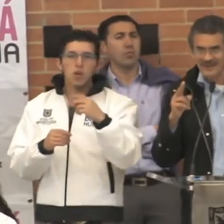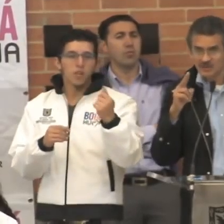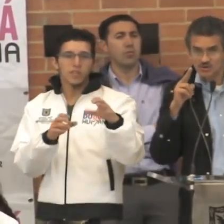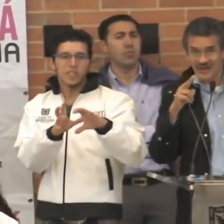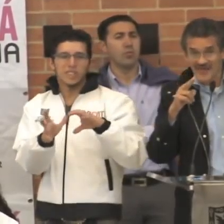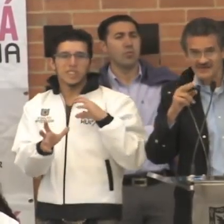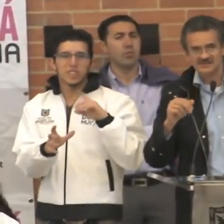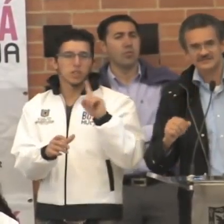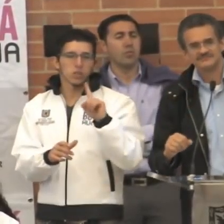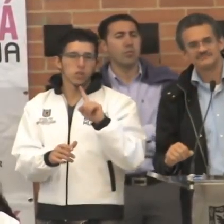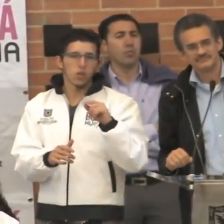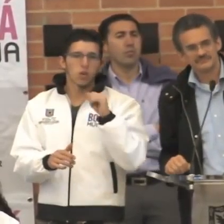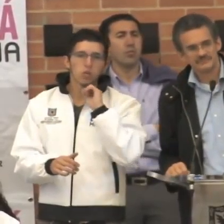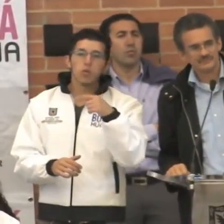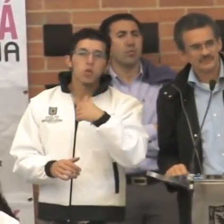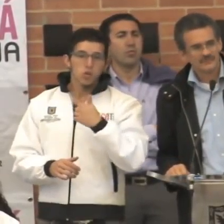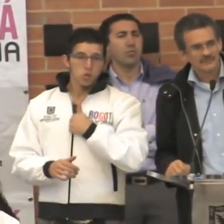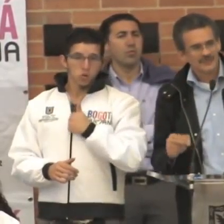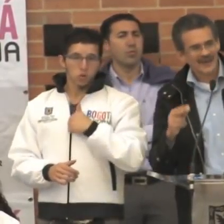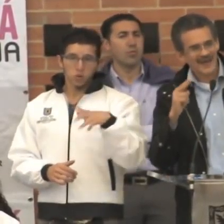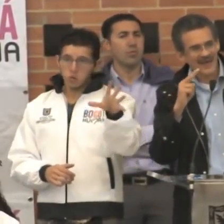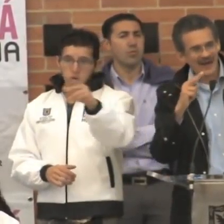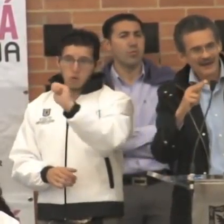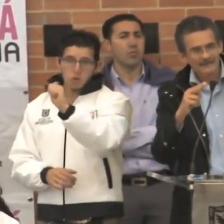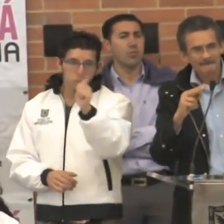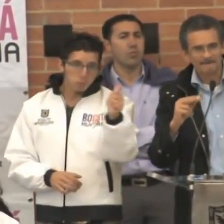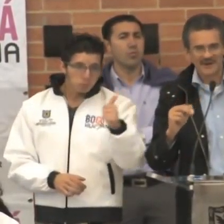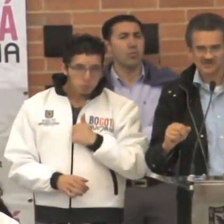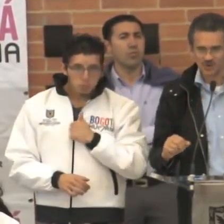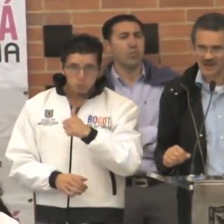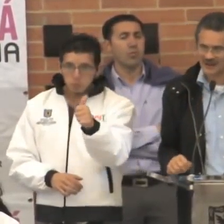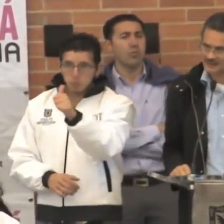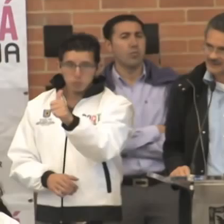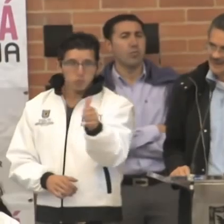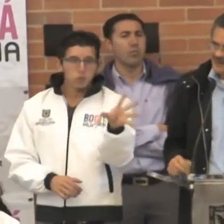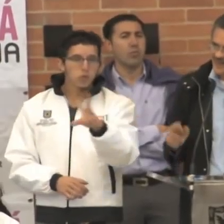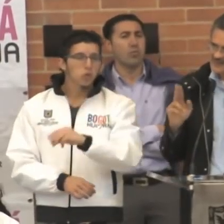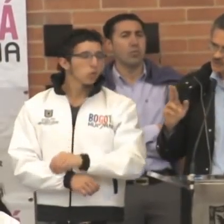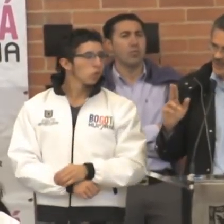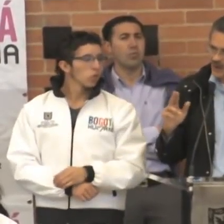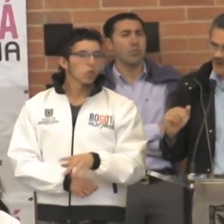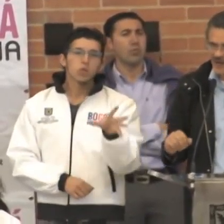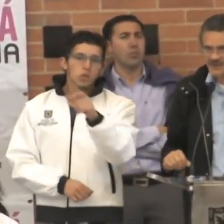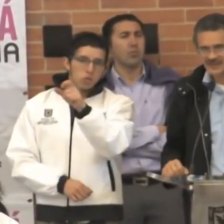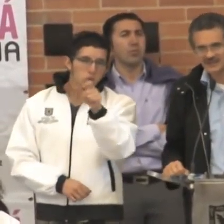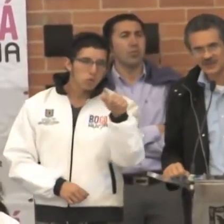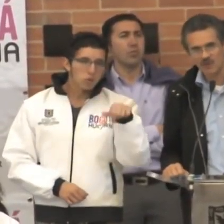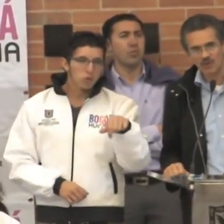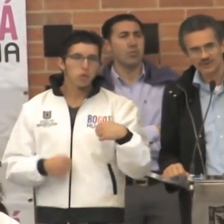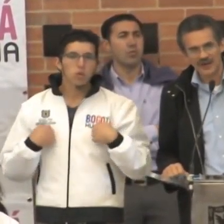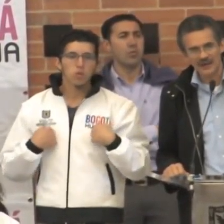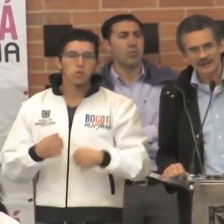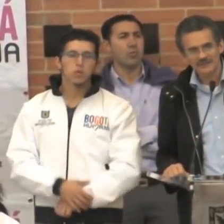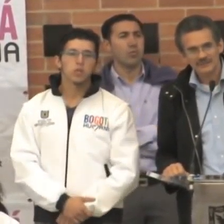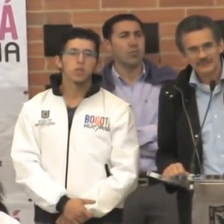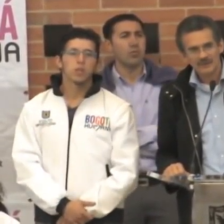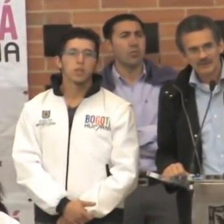Y solamente ustedes, cada persona, cada ciudadano, cada habitante de